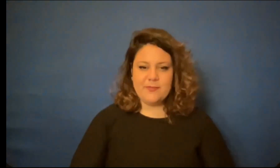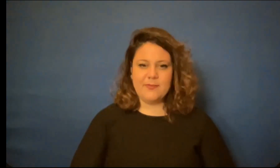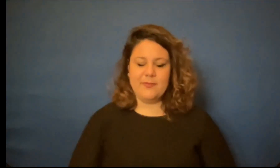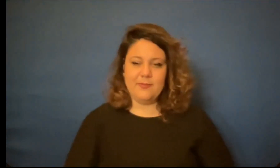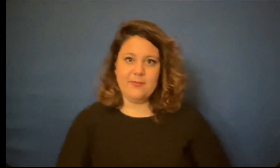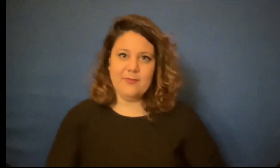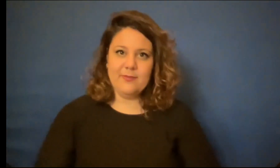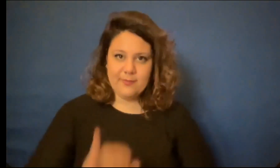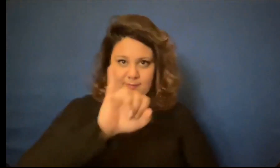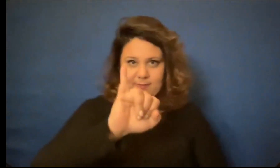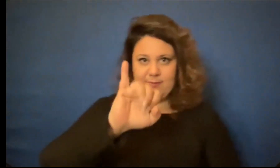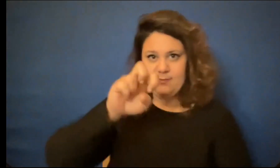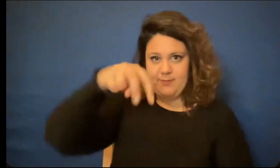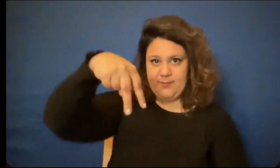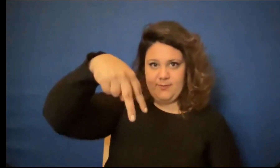Inma.